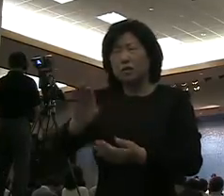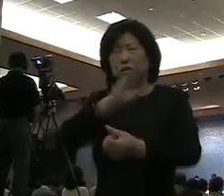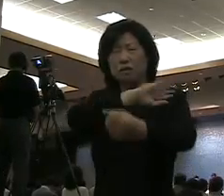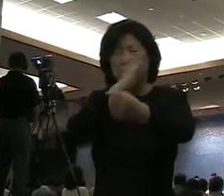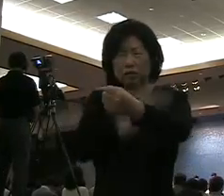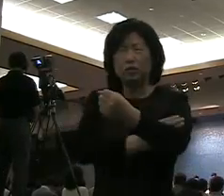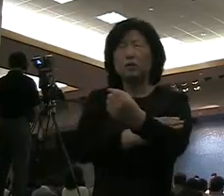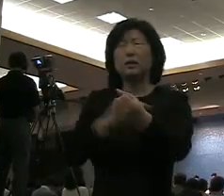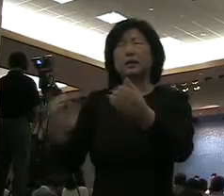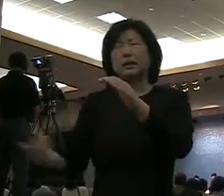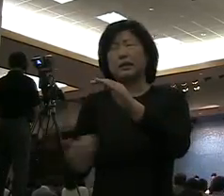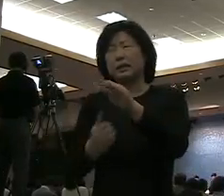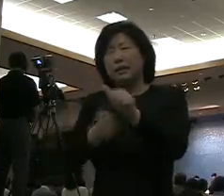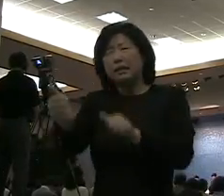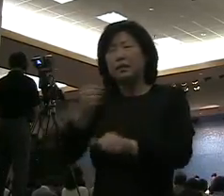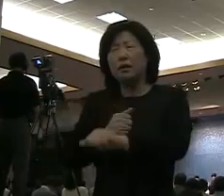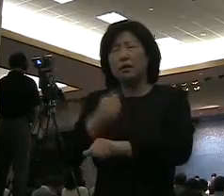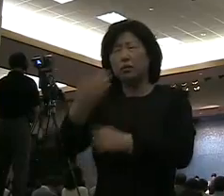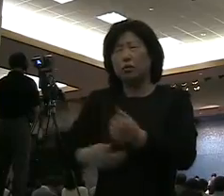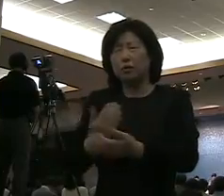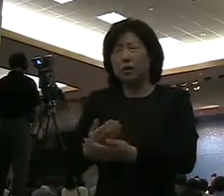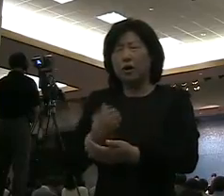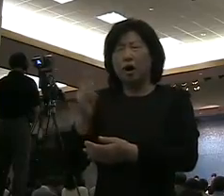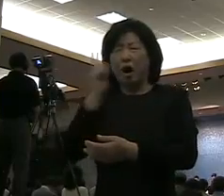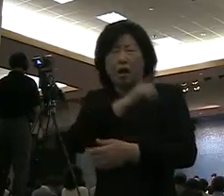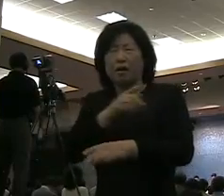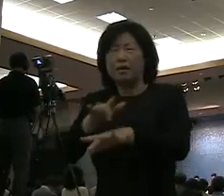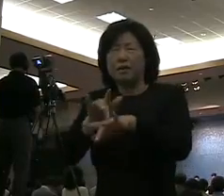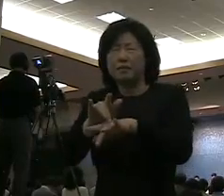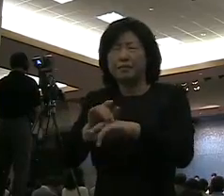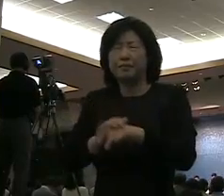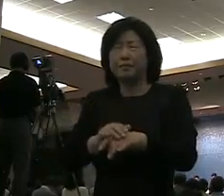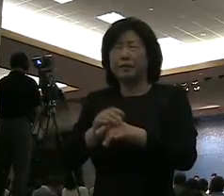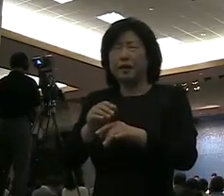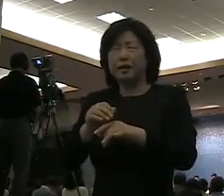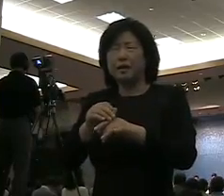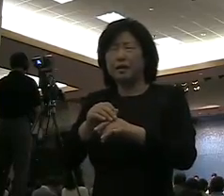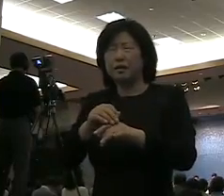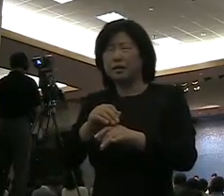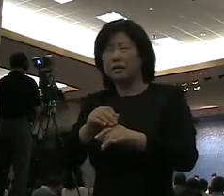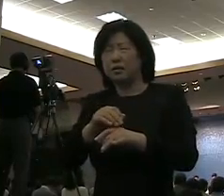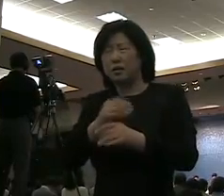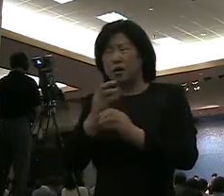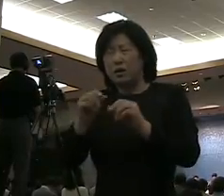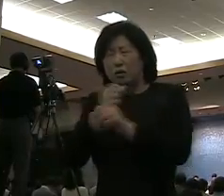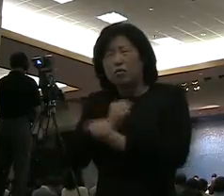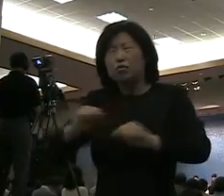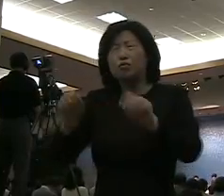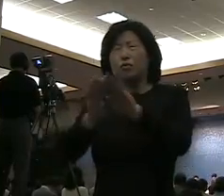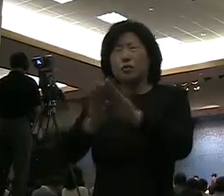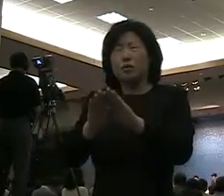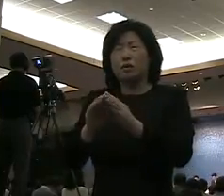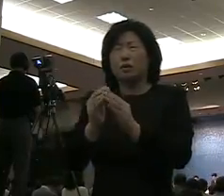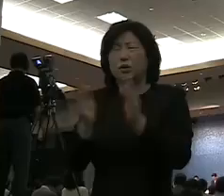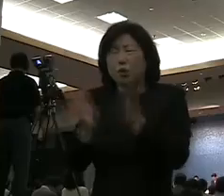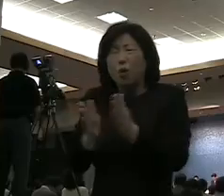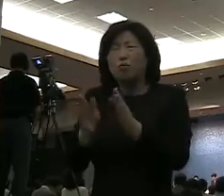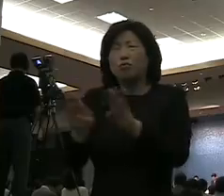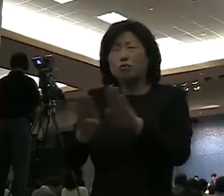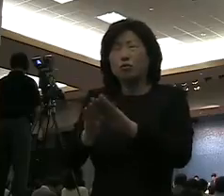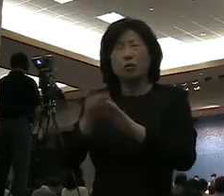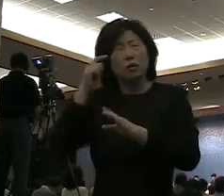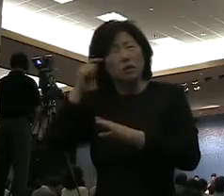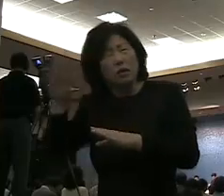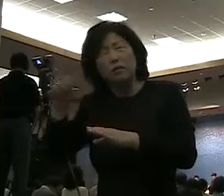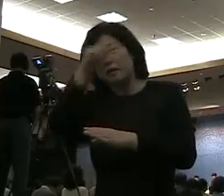능히 이기게 하옵소서. 악한 사단을 밥으로 보는 인생이 되게 하옵소서. 넓은 문보다는 좁은 문을 사모하는